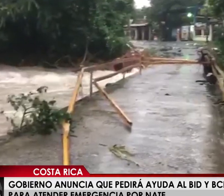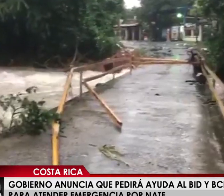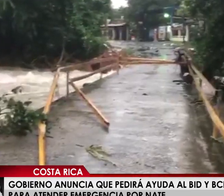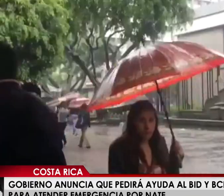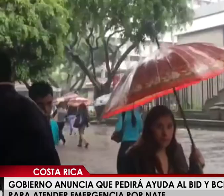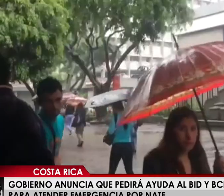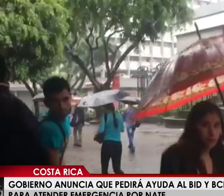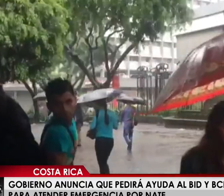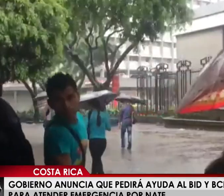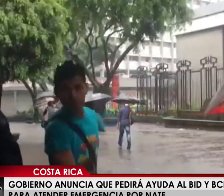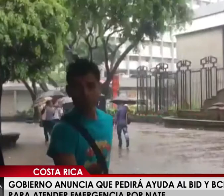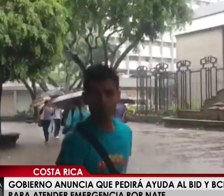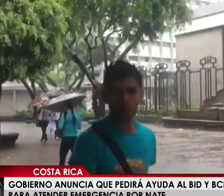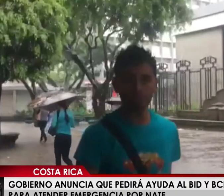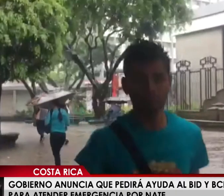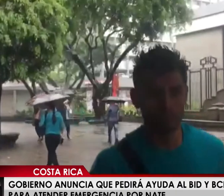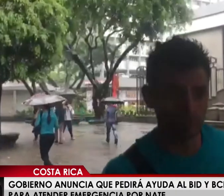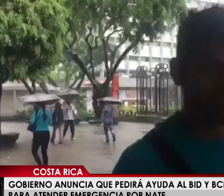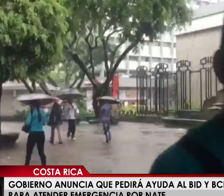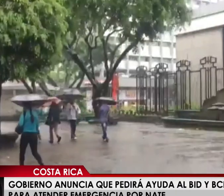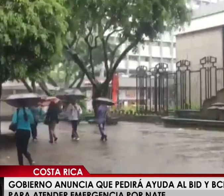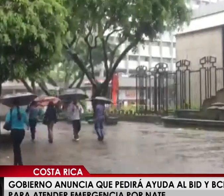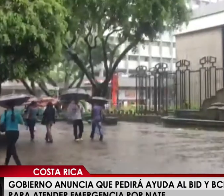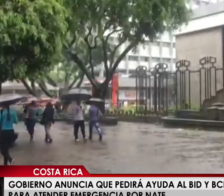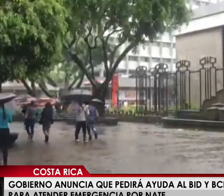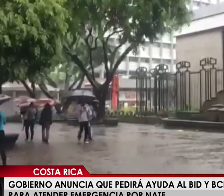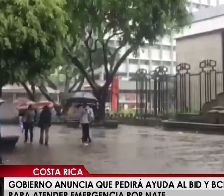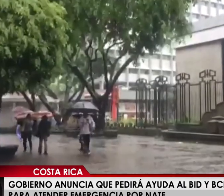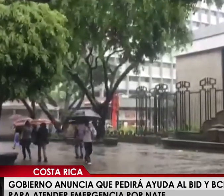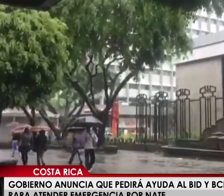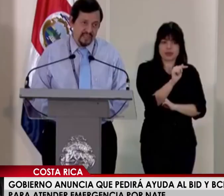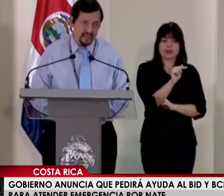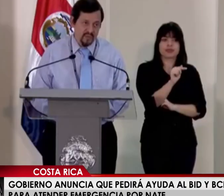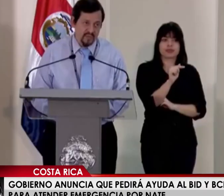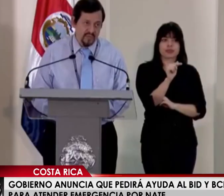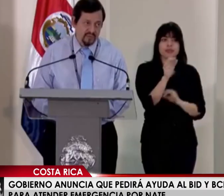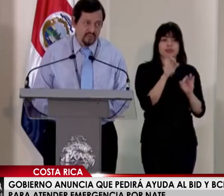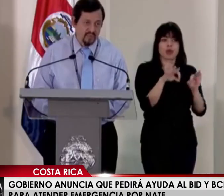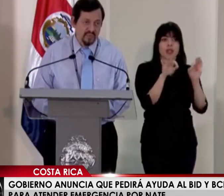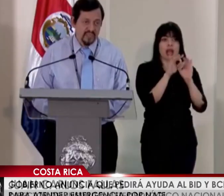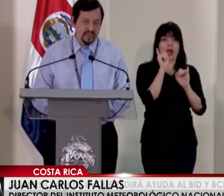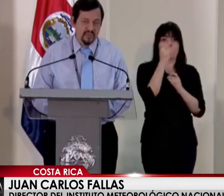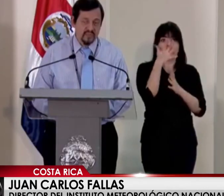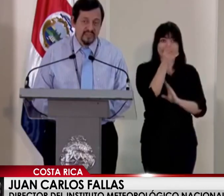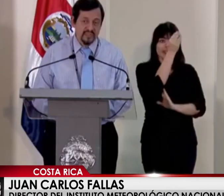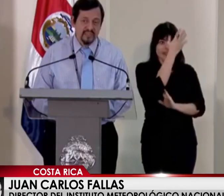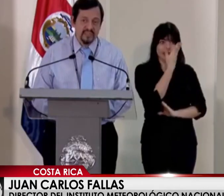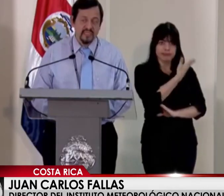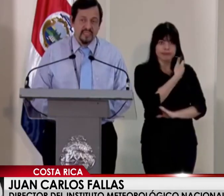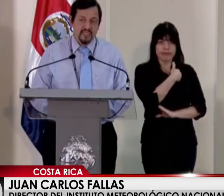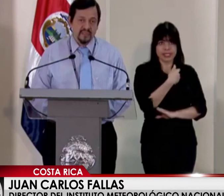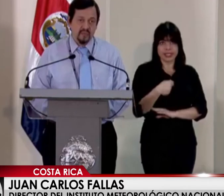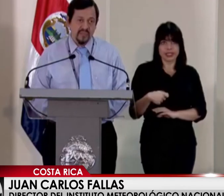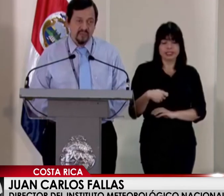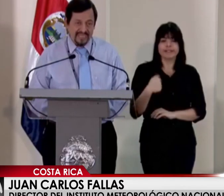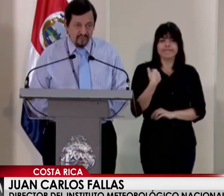evento climático, la onda tropical número 43. Cabe resaltar, y como lo adelantó muy bien el señor presidente,